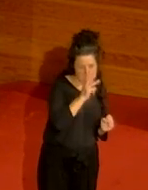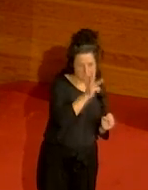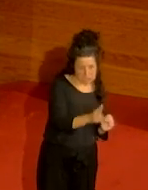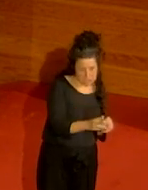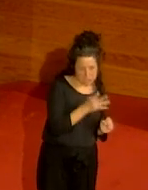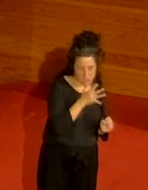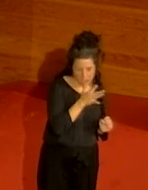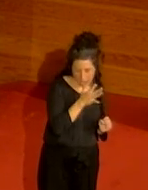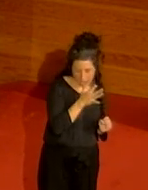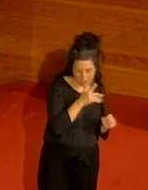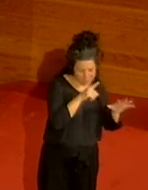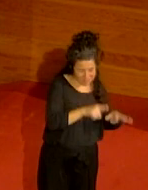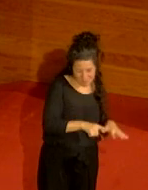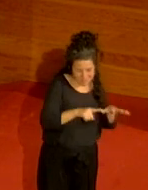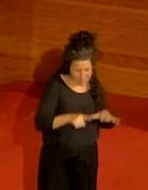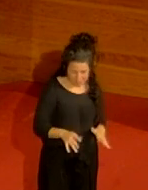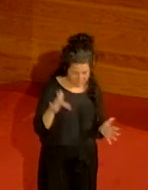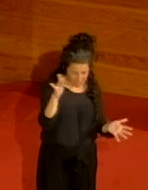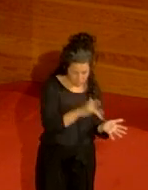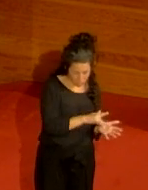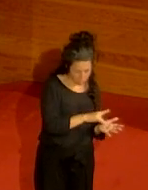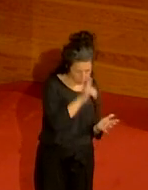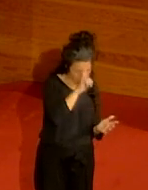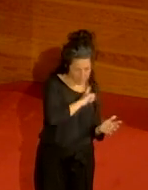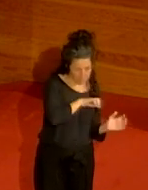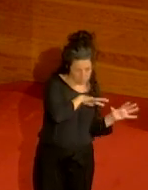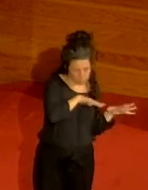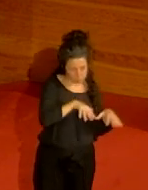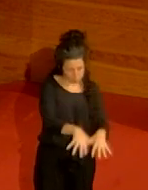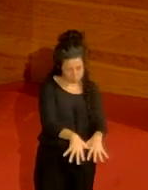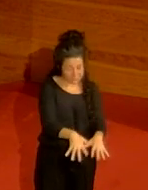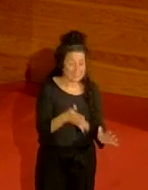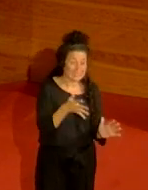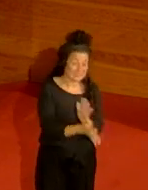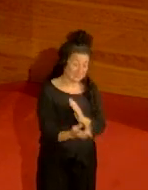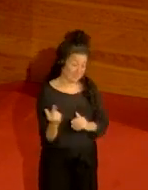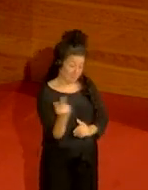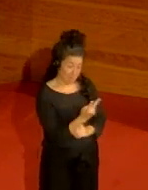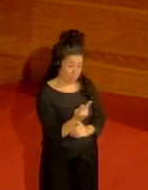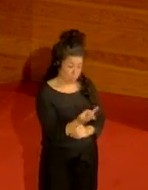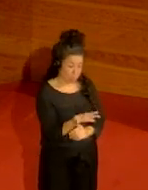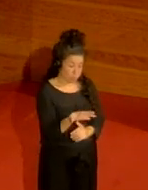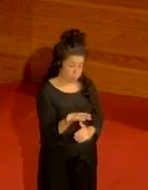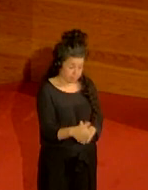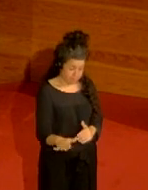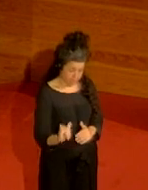cada medio año y claro por supuesto implica Víctimas de los dos lados y